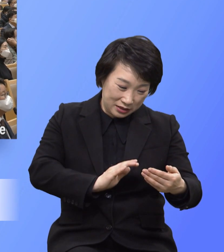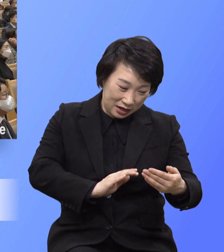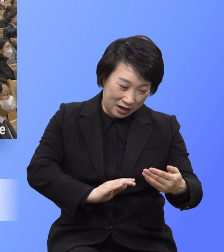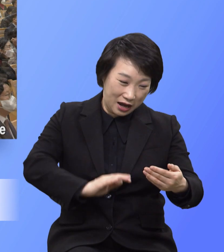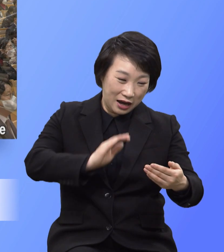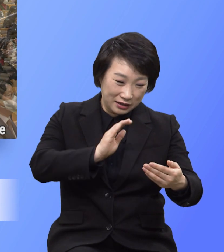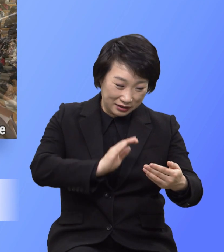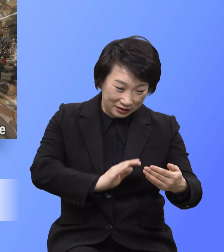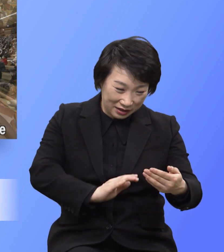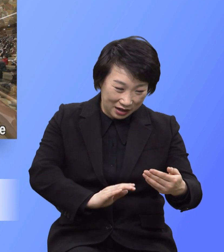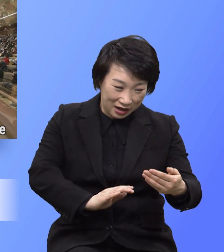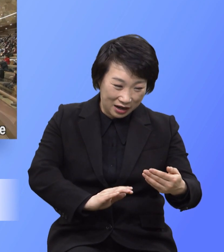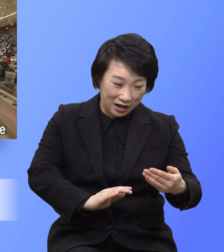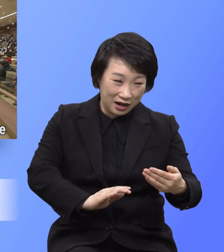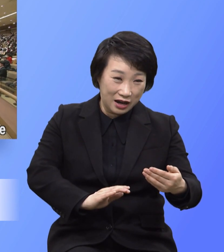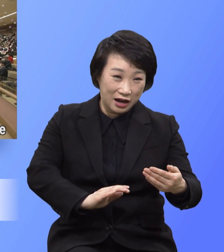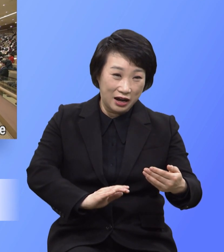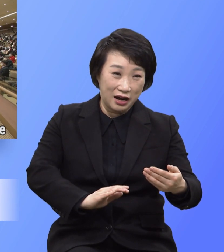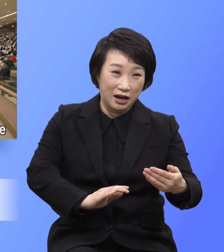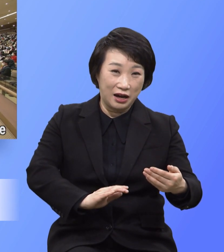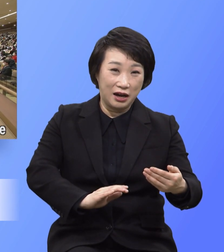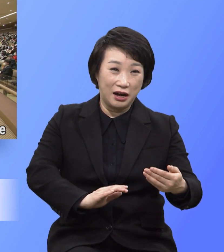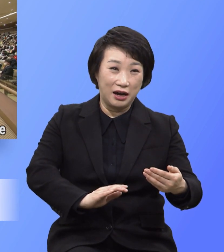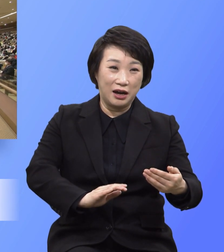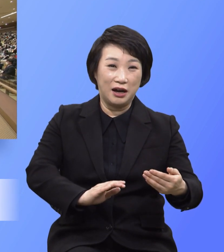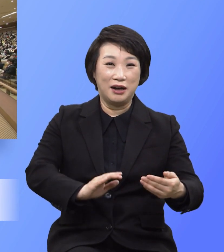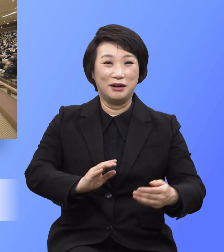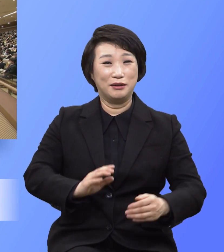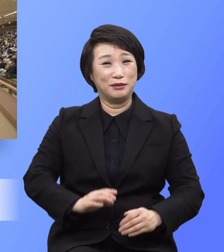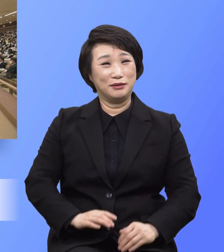잘도 잔다.